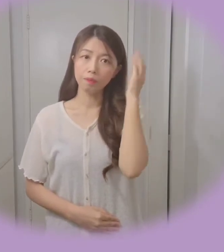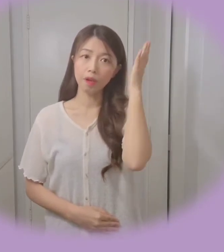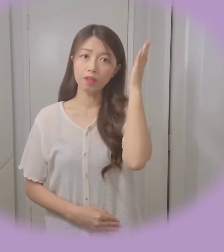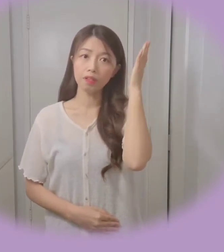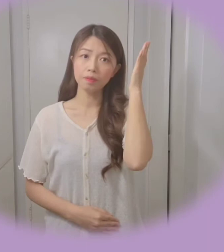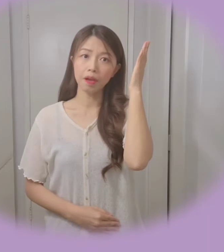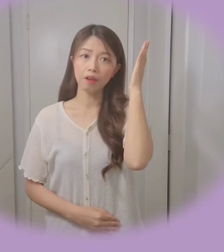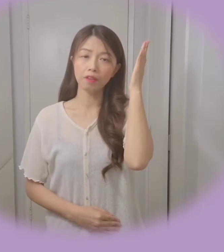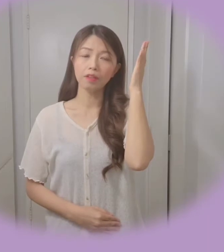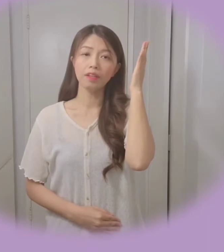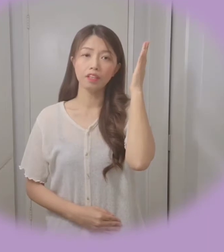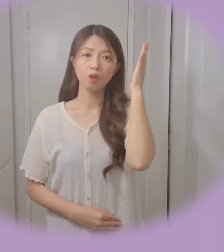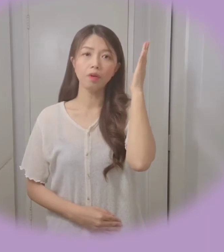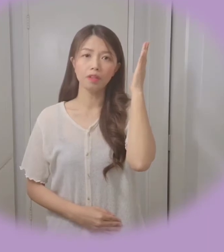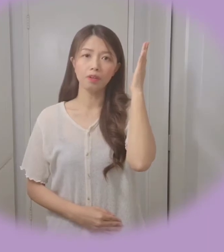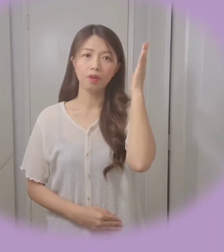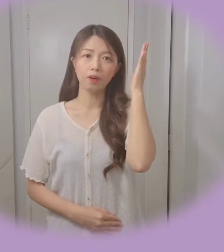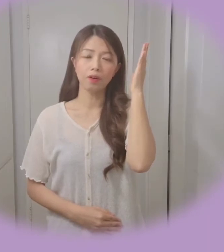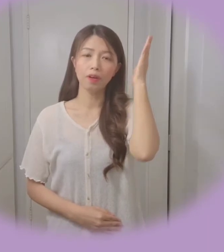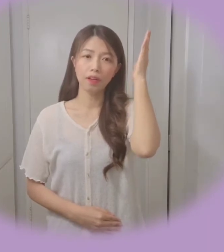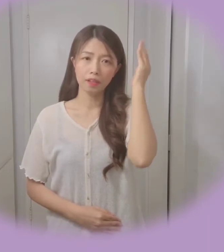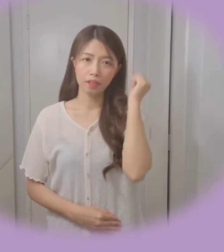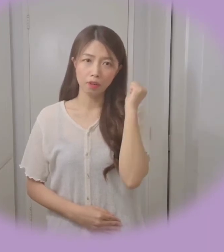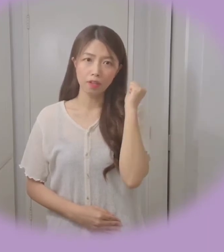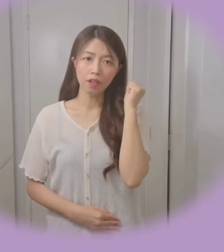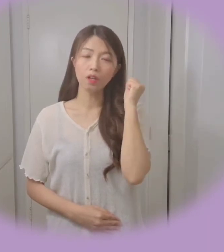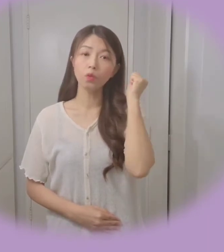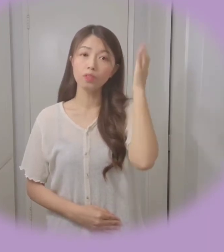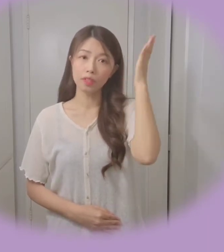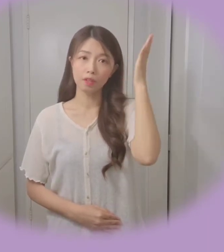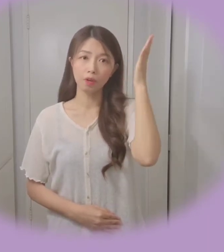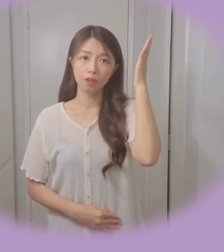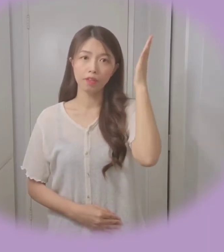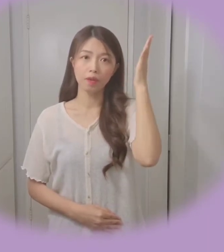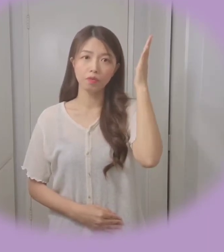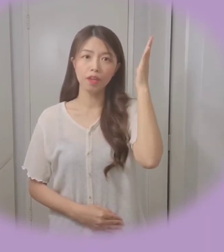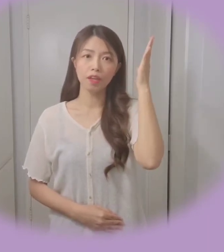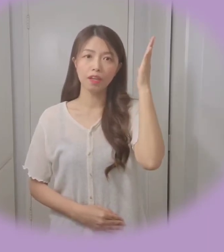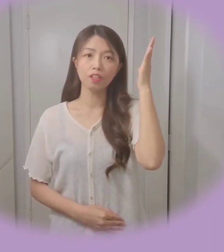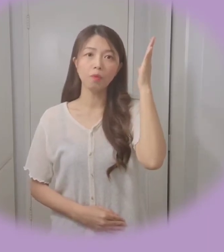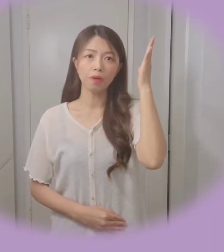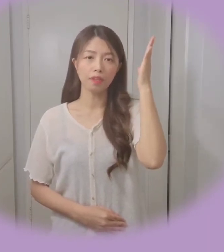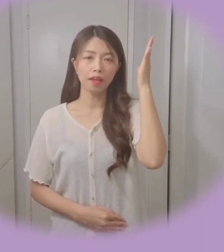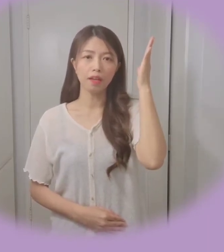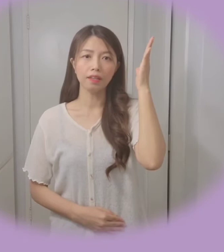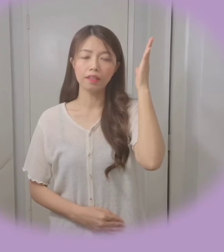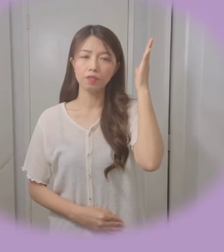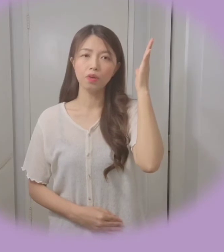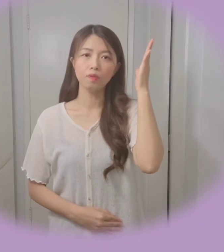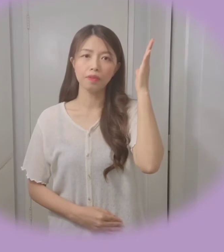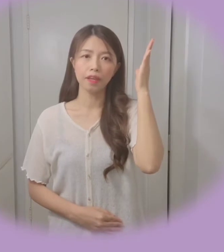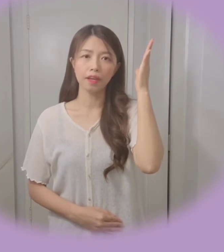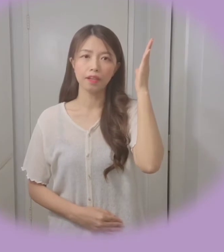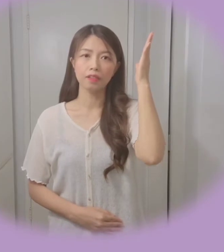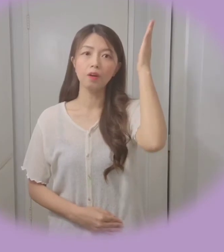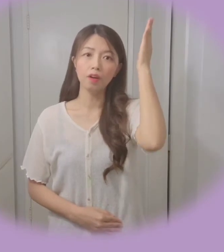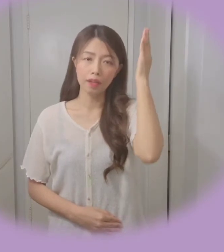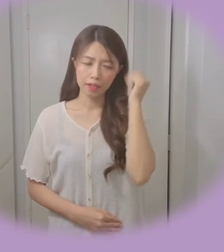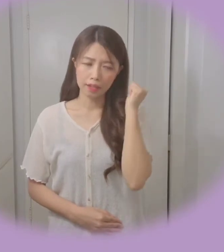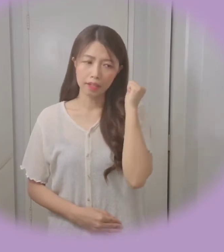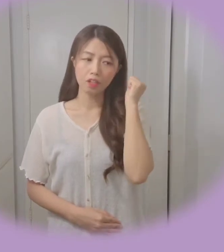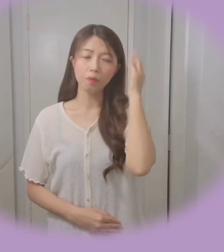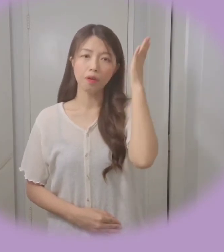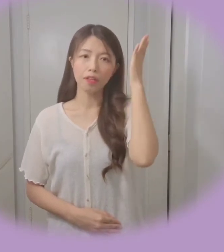손을 펼치시면 잊어버리는 거예요. 기억을 놓치는 거기 때문에 잊어버리다 라는 뜻의 수어입니다.